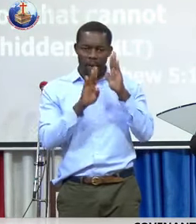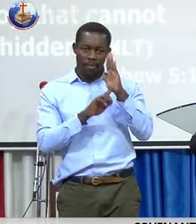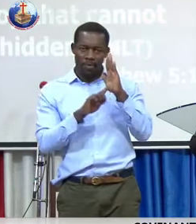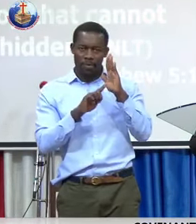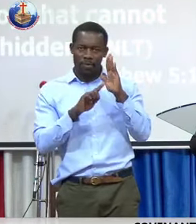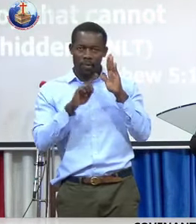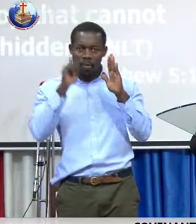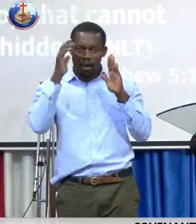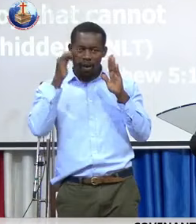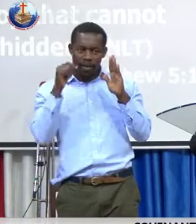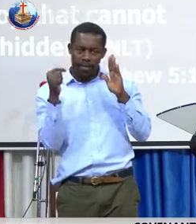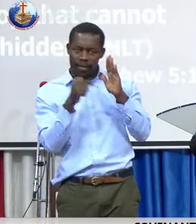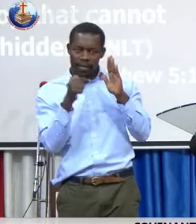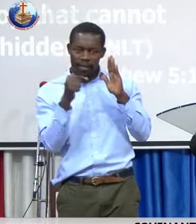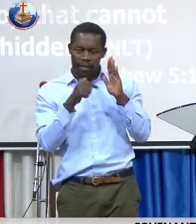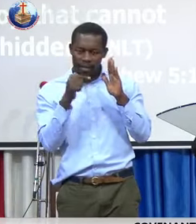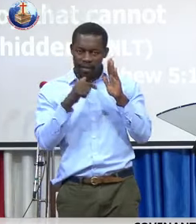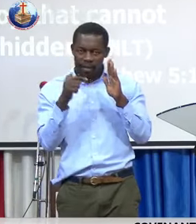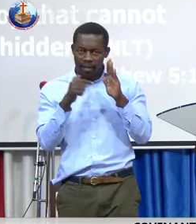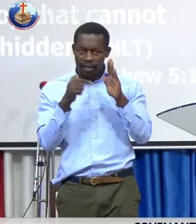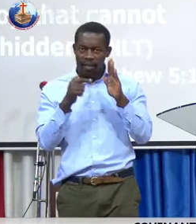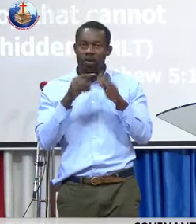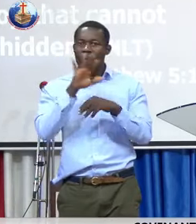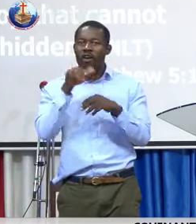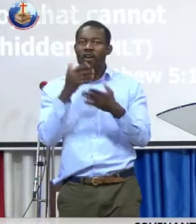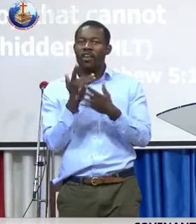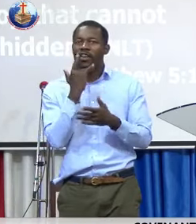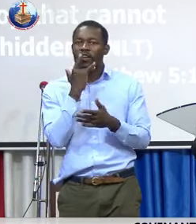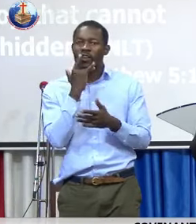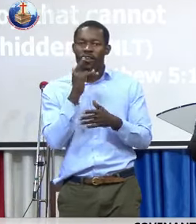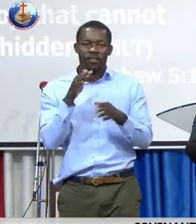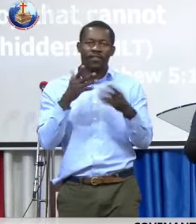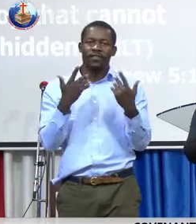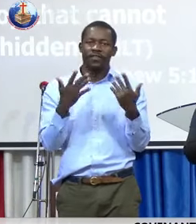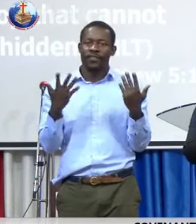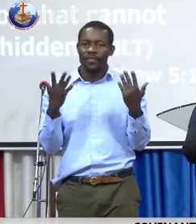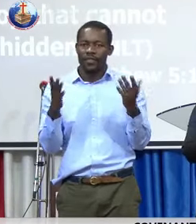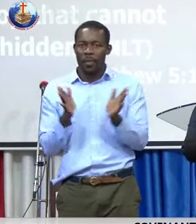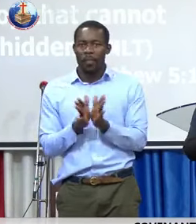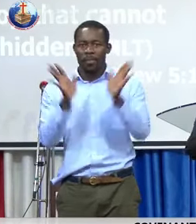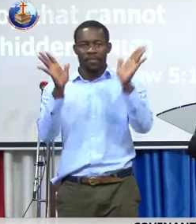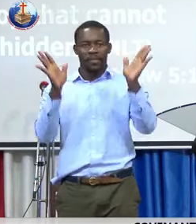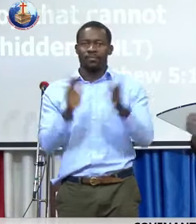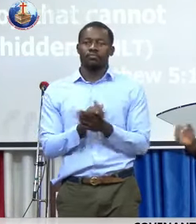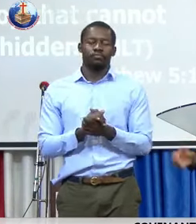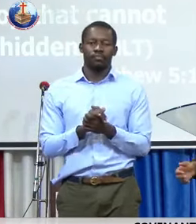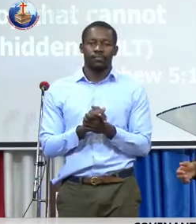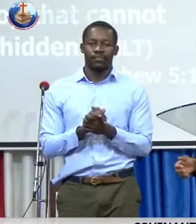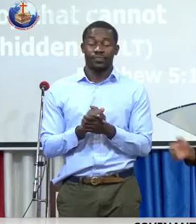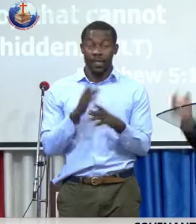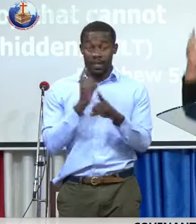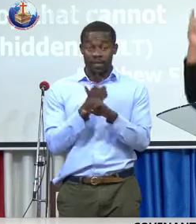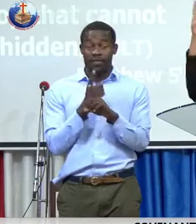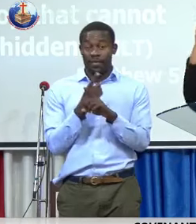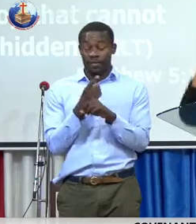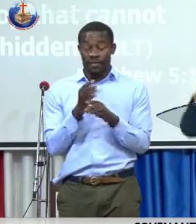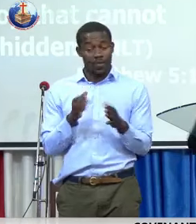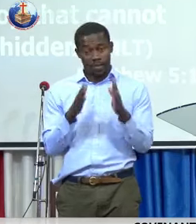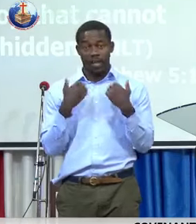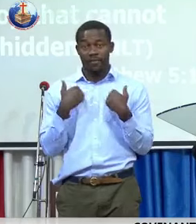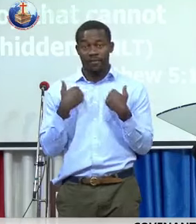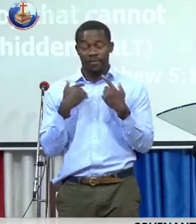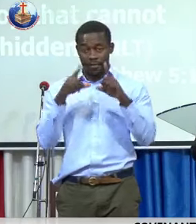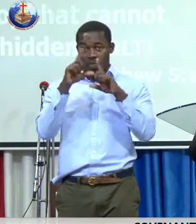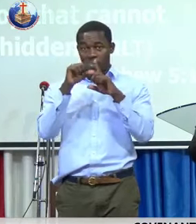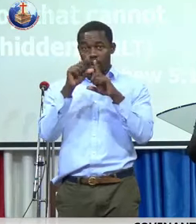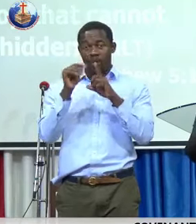meant to expose our iniquity. Neno la Mungu ni la kuanika uovu wetu. And there are different ways in which God's word